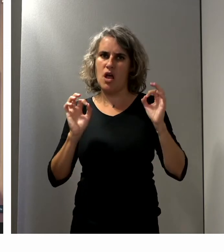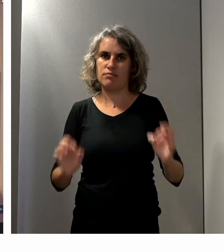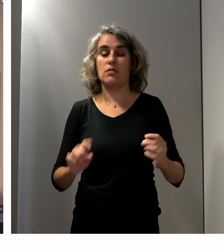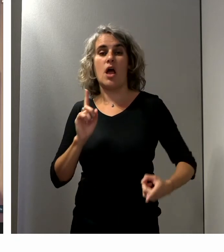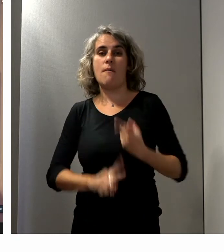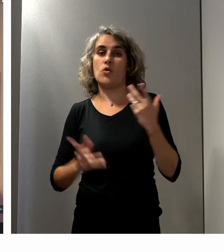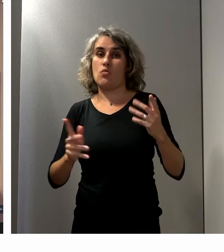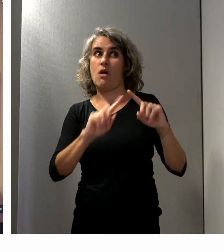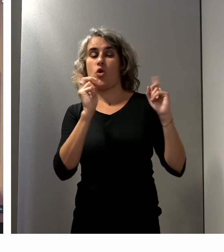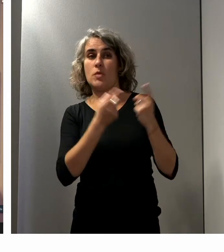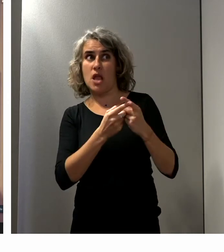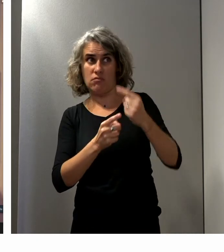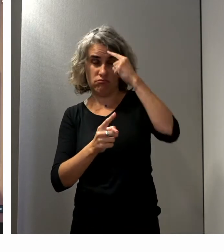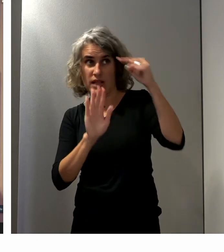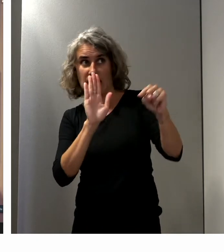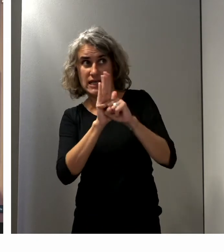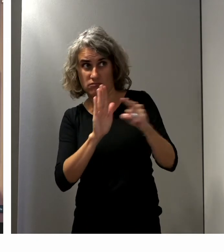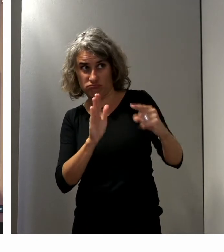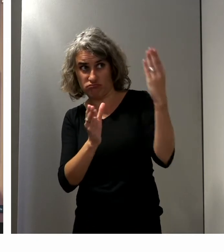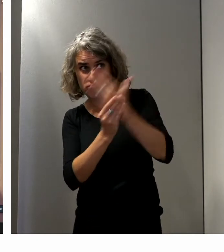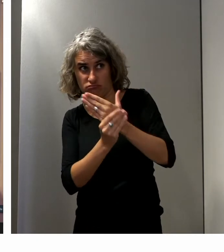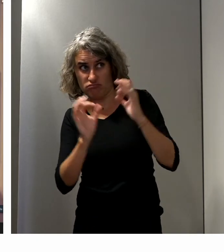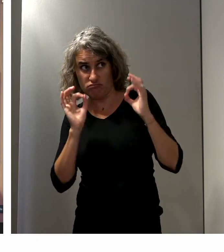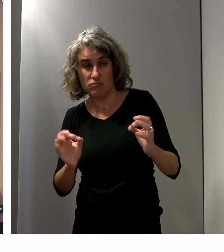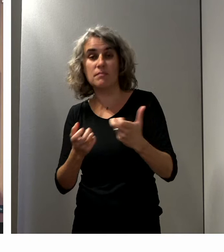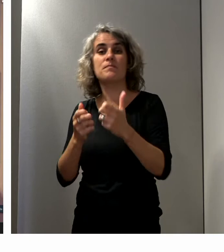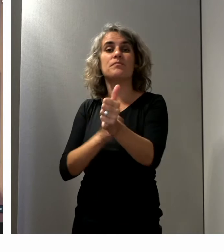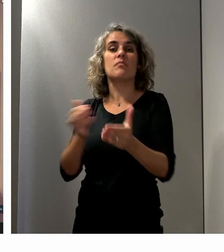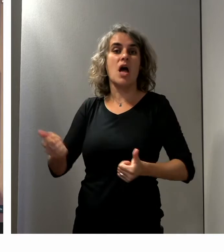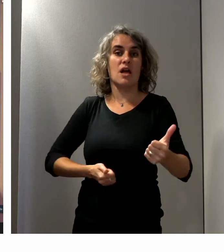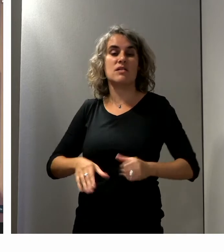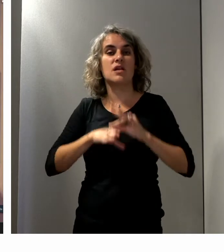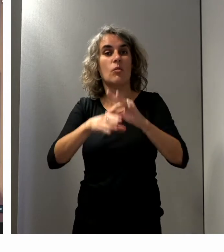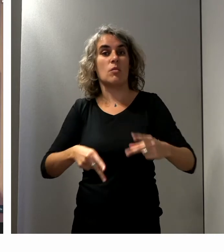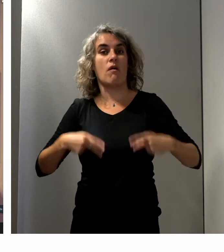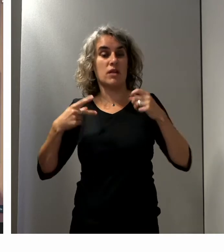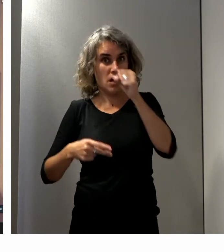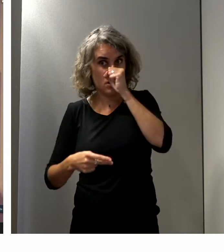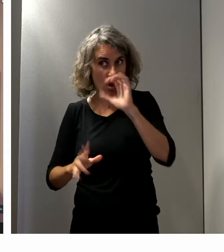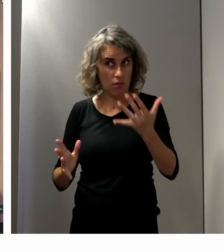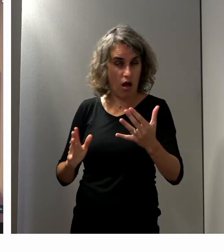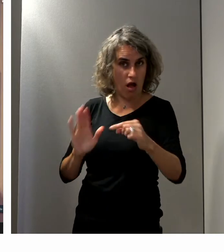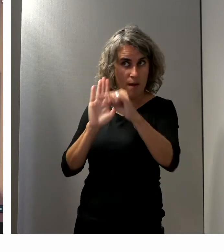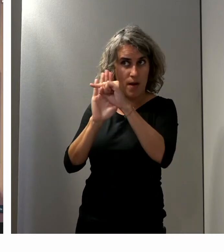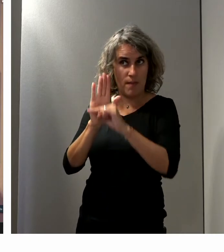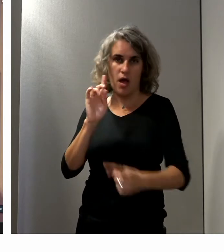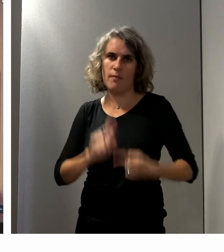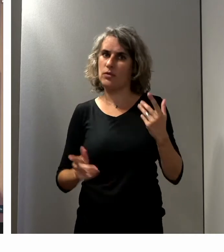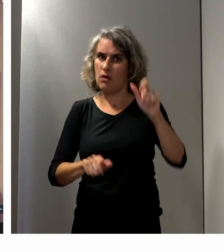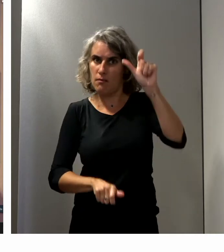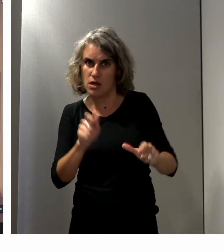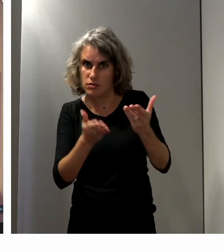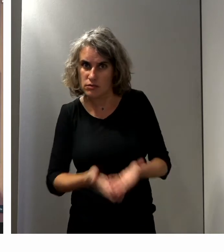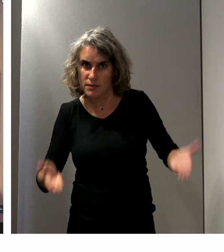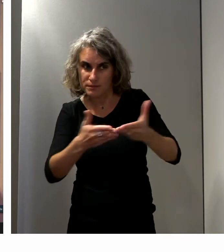principes éthiques que doivent respecter les futurs services d'accompagnement à la vie sexuelle pour garantir la dignité et les droits